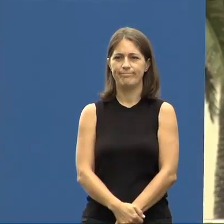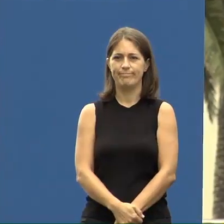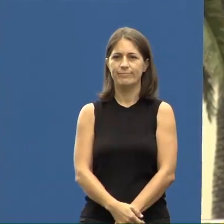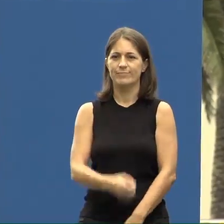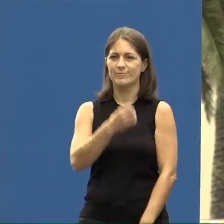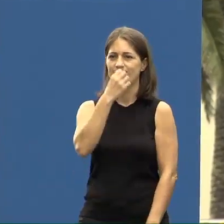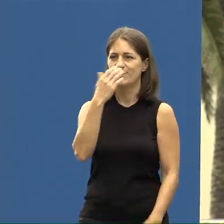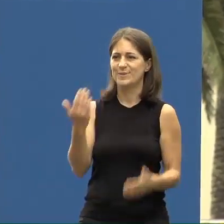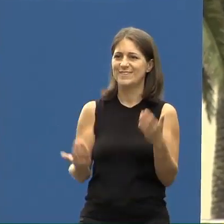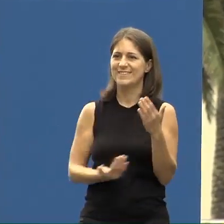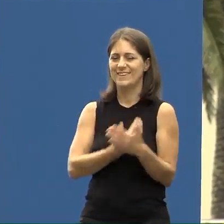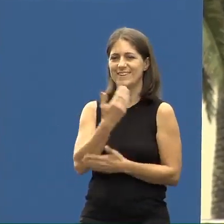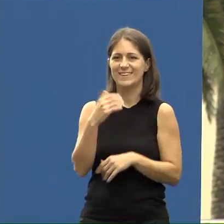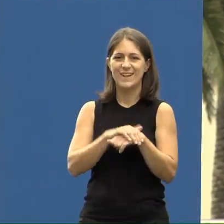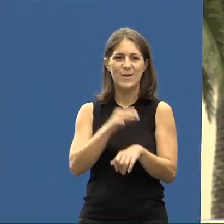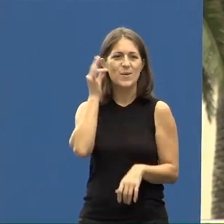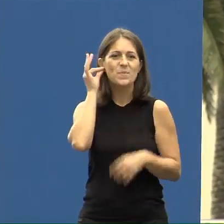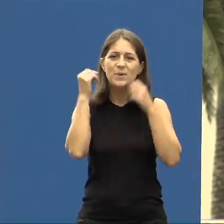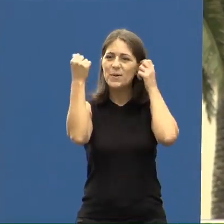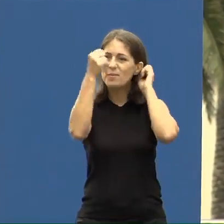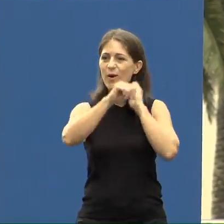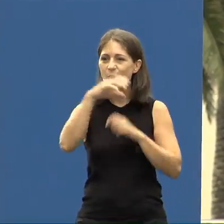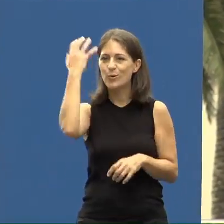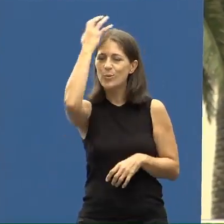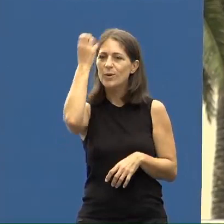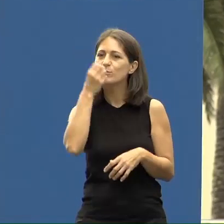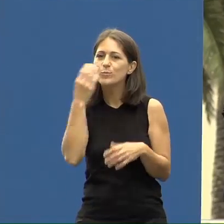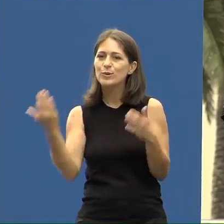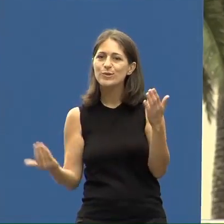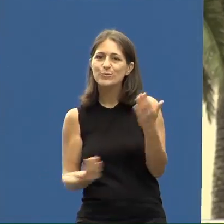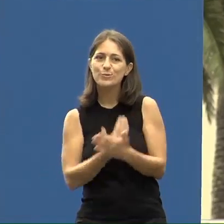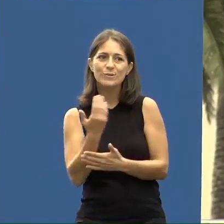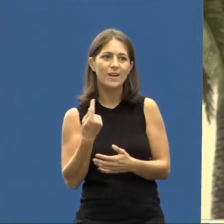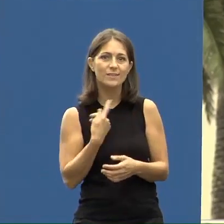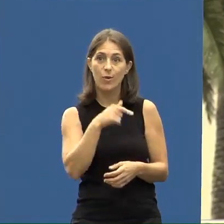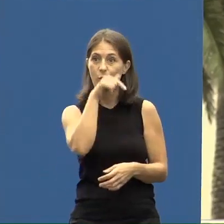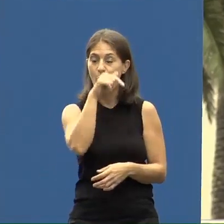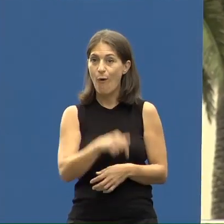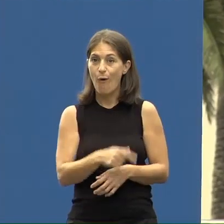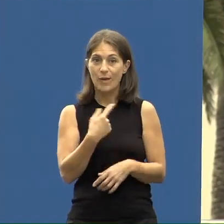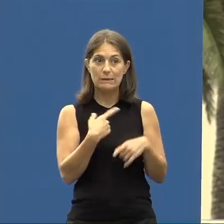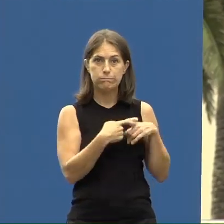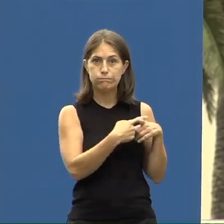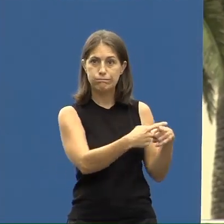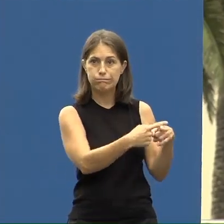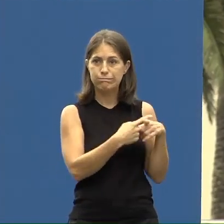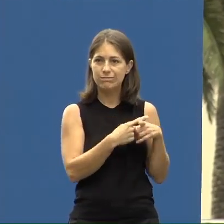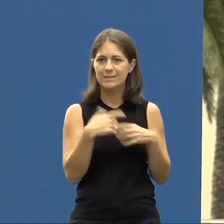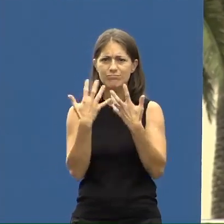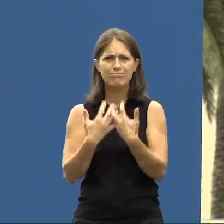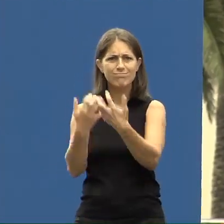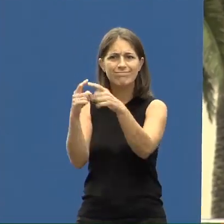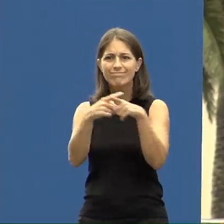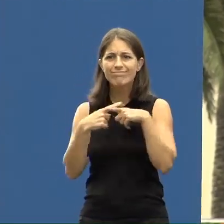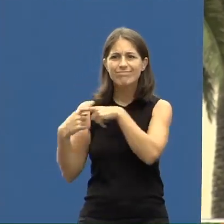Bos días, amigas, amigos, bos días, Coruña. É un placer compartir hoxe este auditorio, esta praza, as prazas que